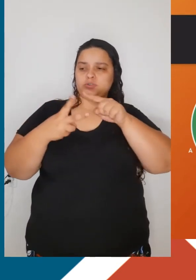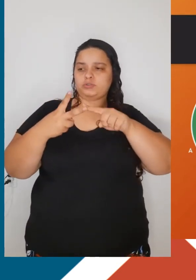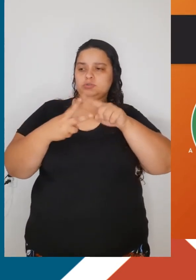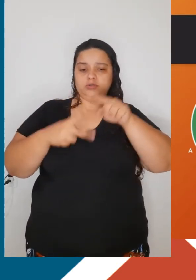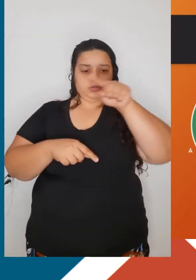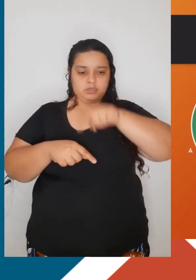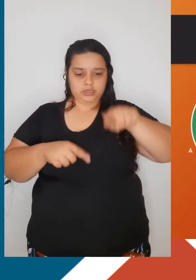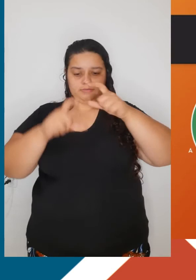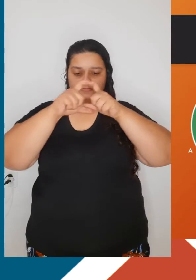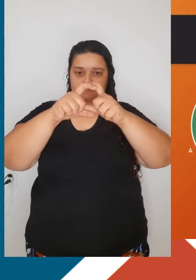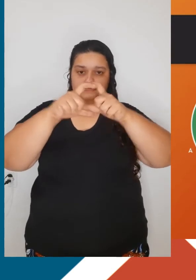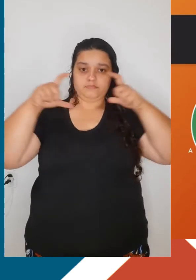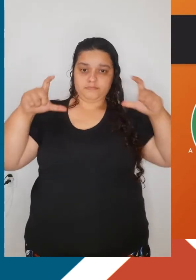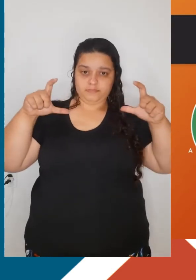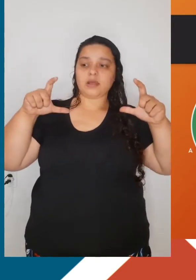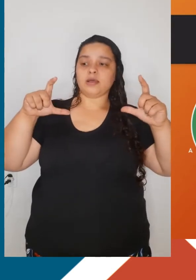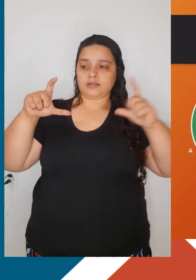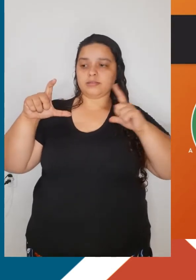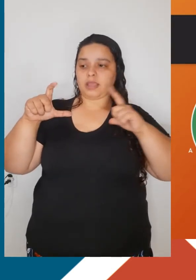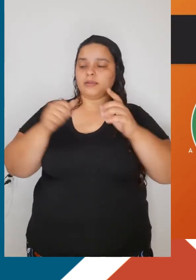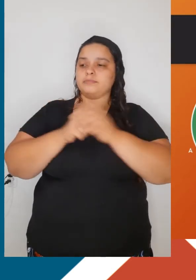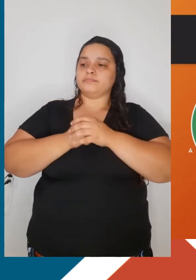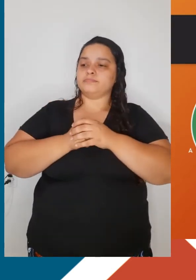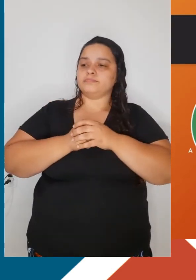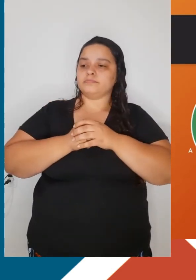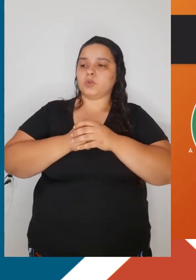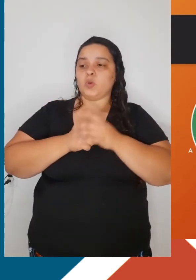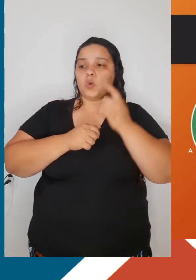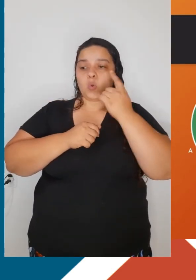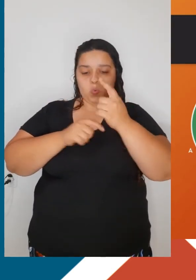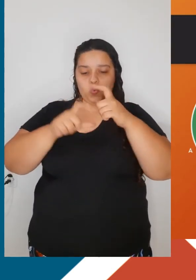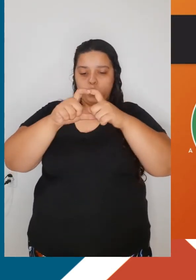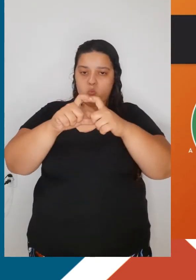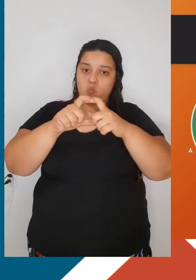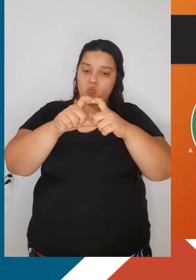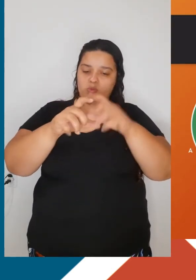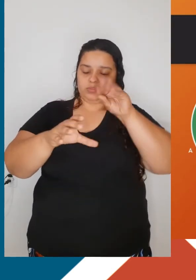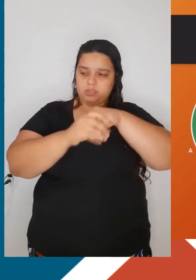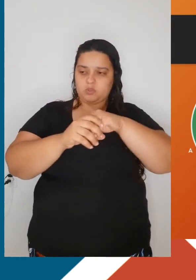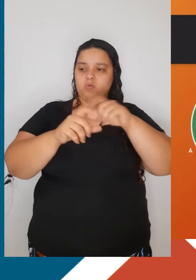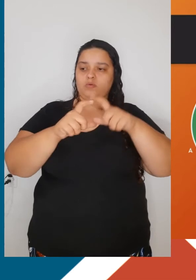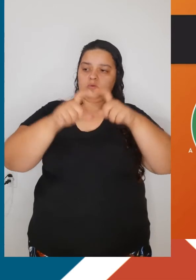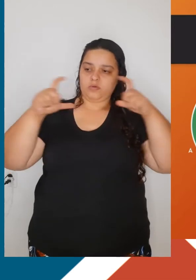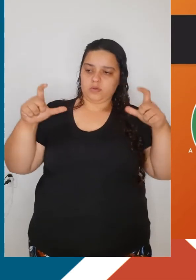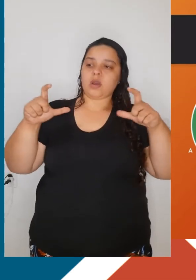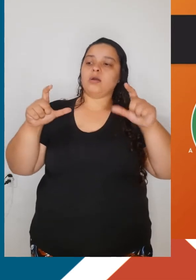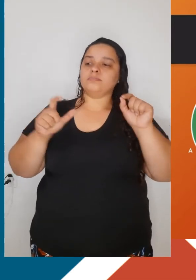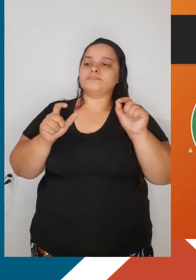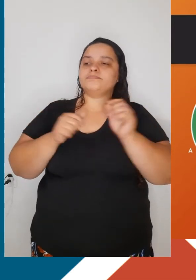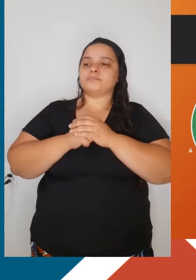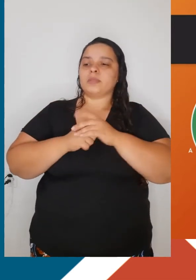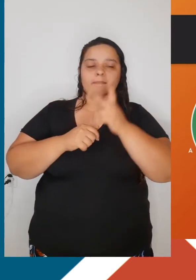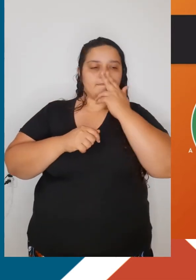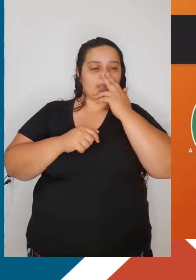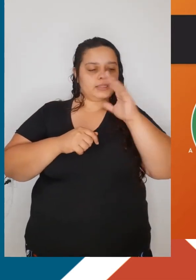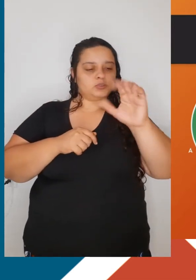círculos concêntricos, ou seja, que possuem o mesmo centro, sendo um interno e um externo, formando assim o que chamamos